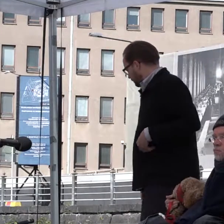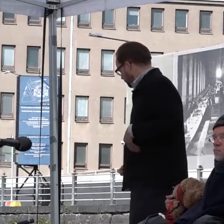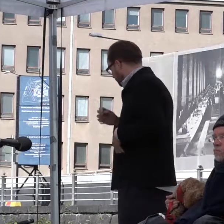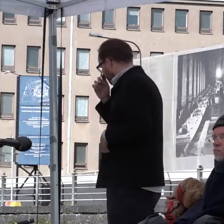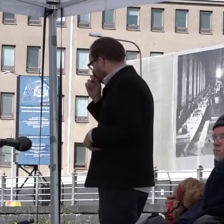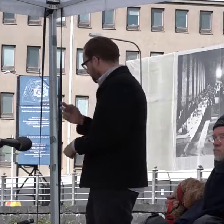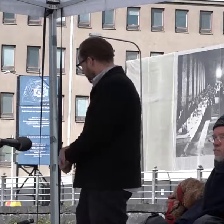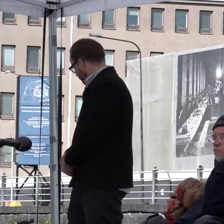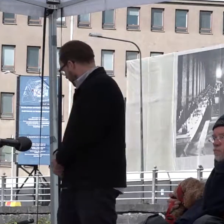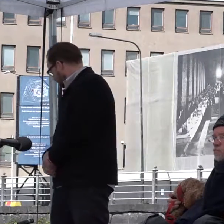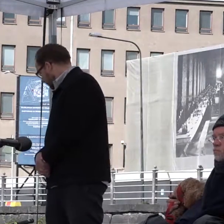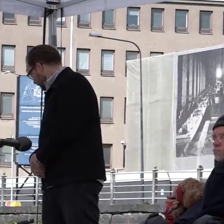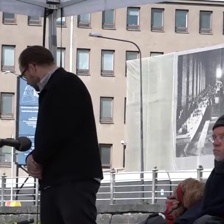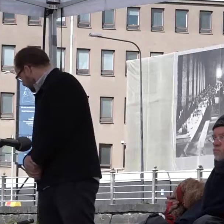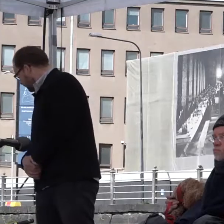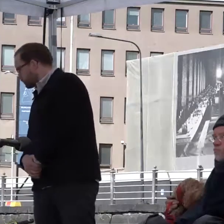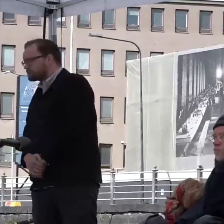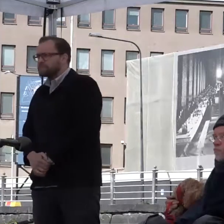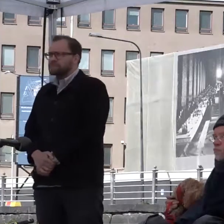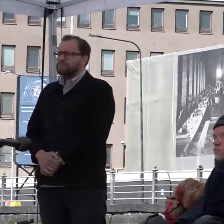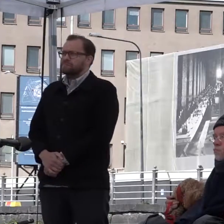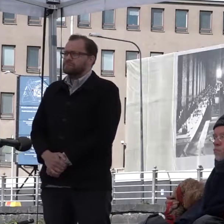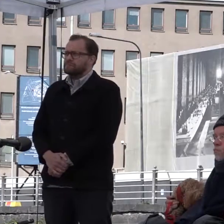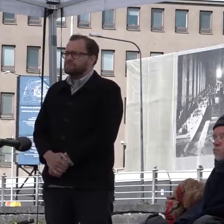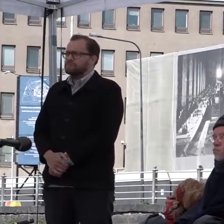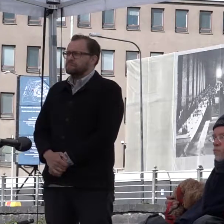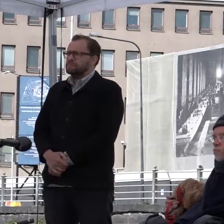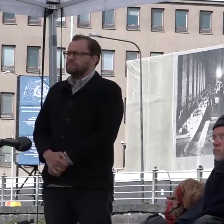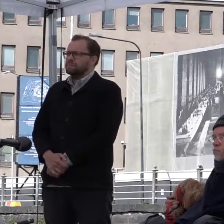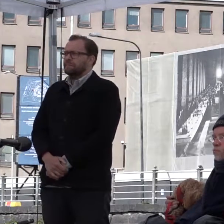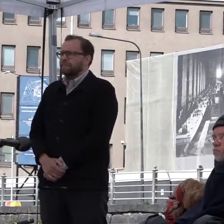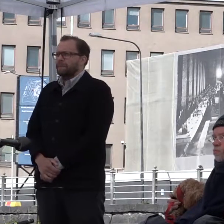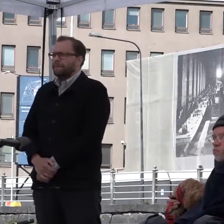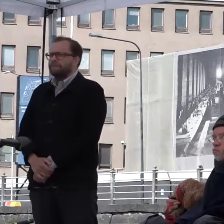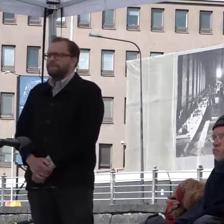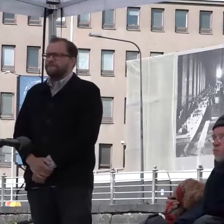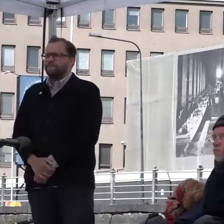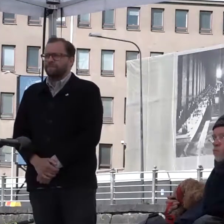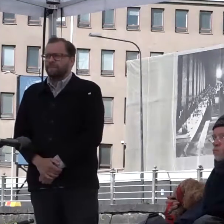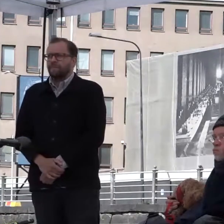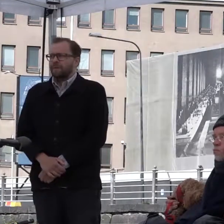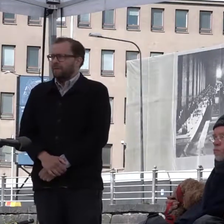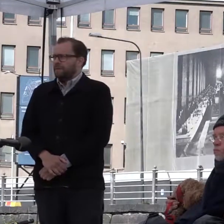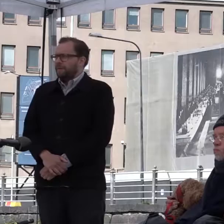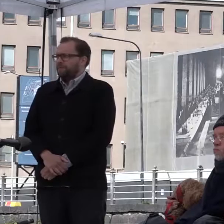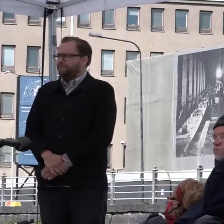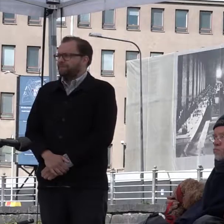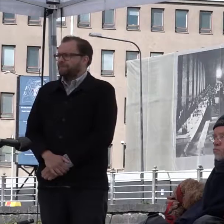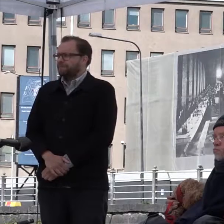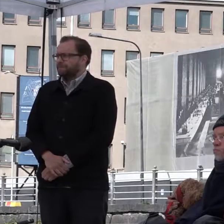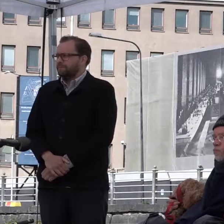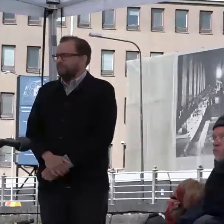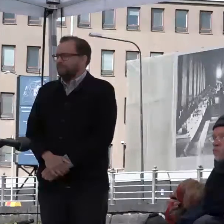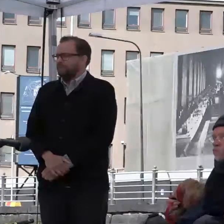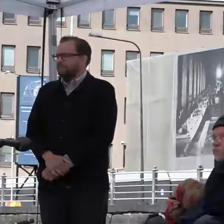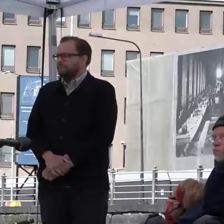ollut pitkään vammaisliikkeen teemana, ei mitään meistä ilman meitä. Ja nyt se tavallaan tämän sopimuksen kautta